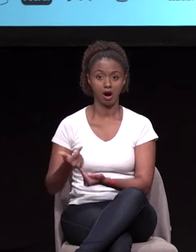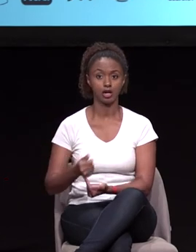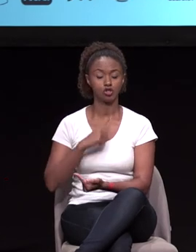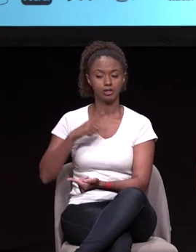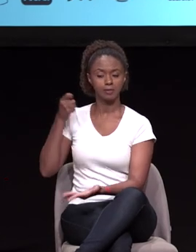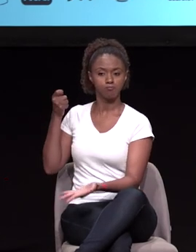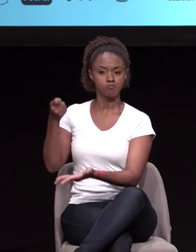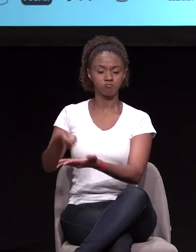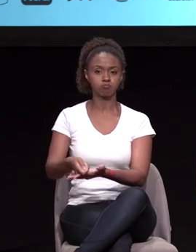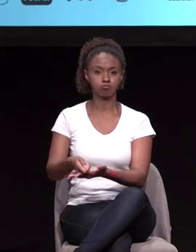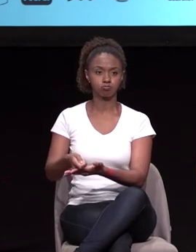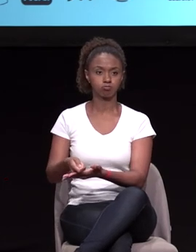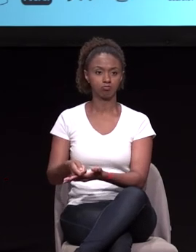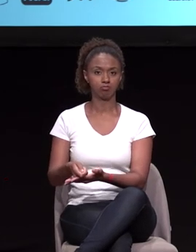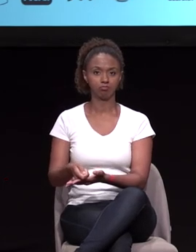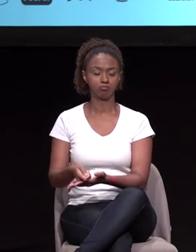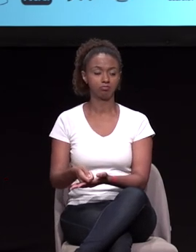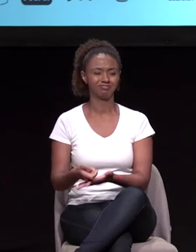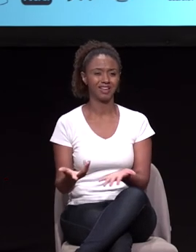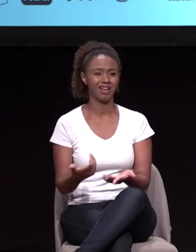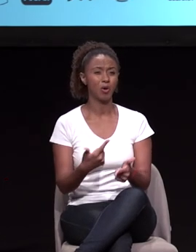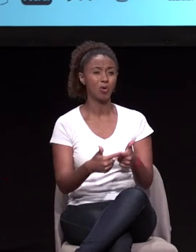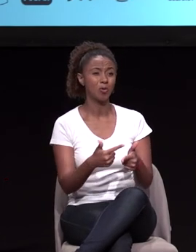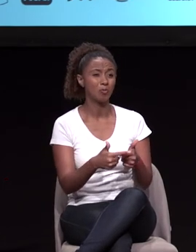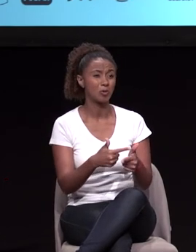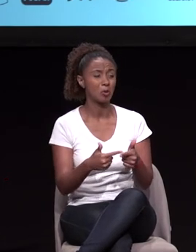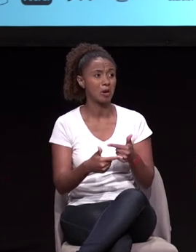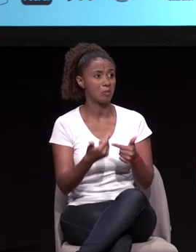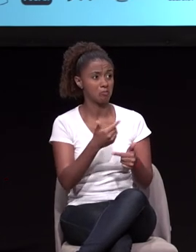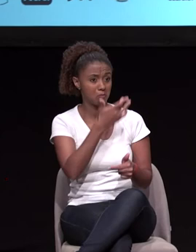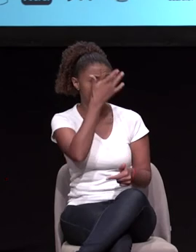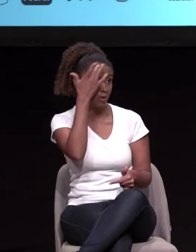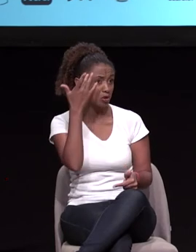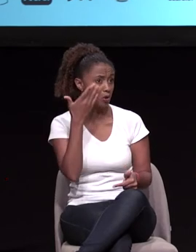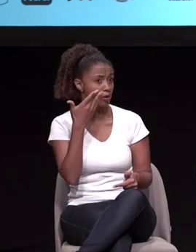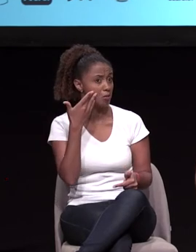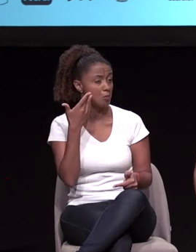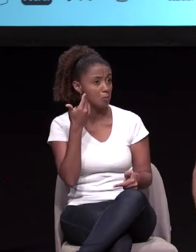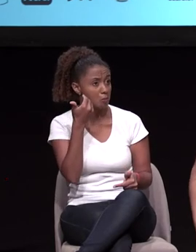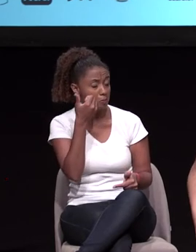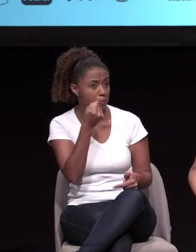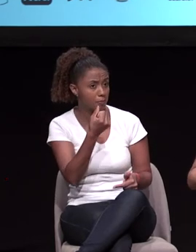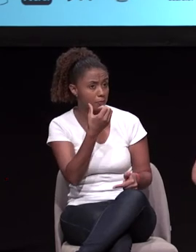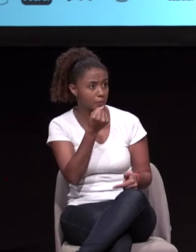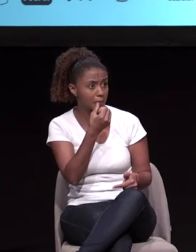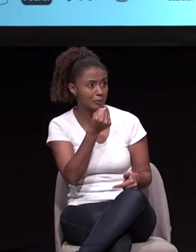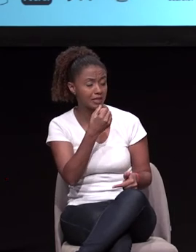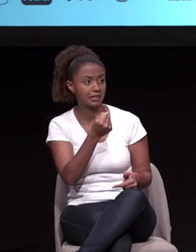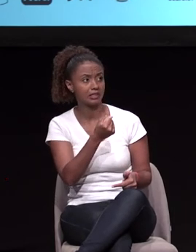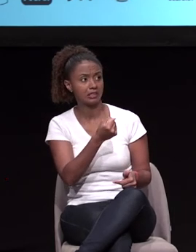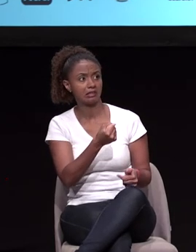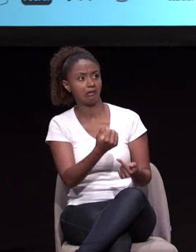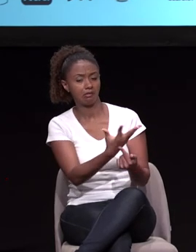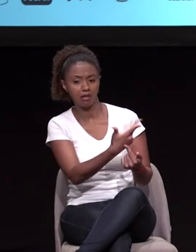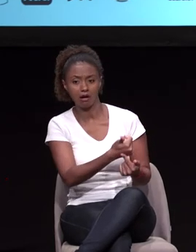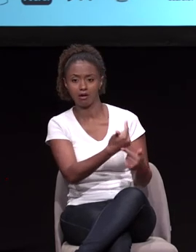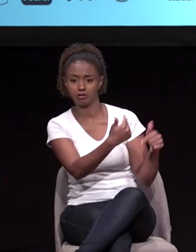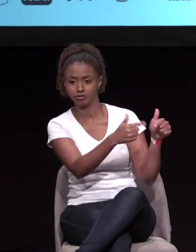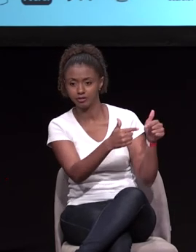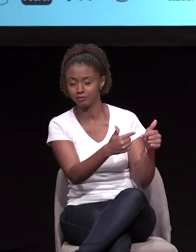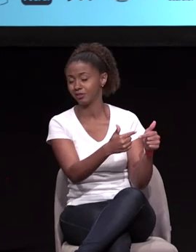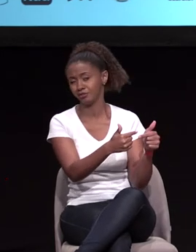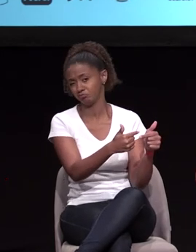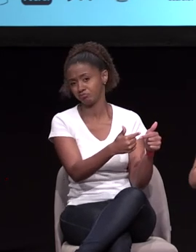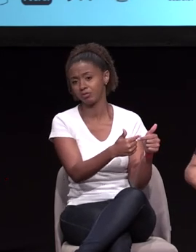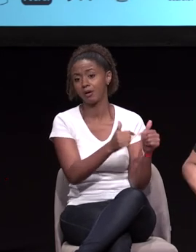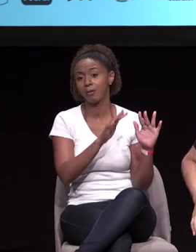do problema de ter o branco fazendo arte negra a gente tem um contexto em que é um negro dentro de um sistema o qual ele é vamos